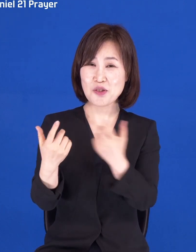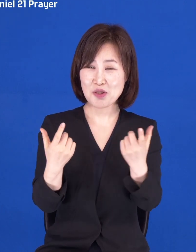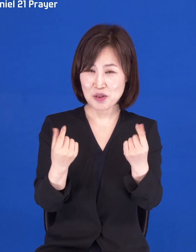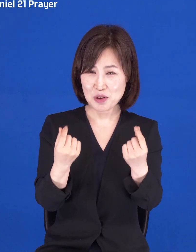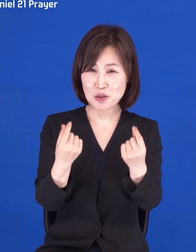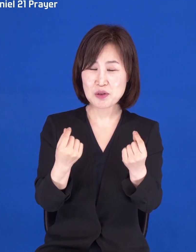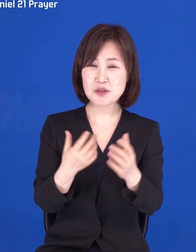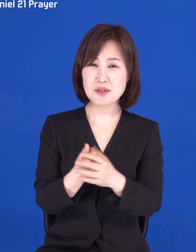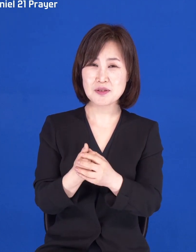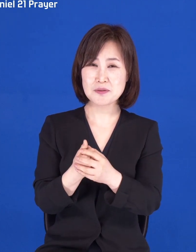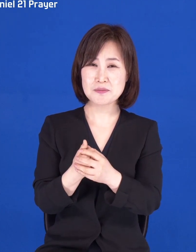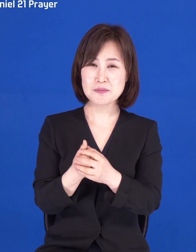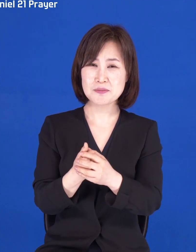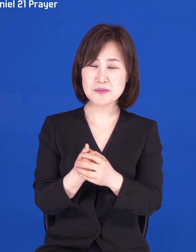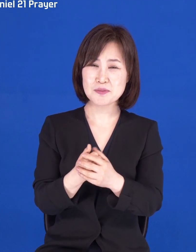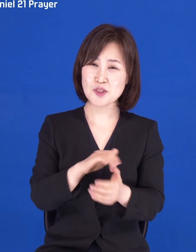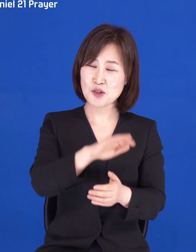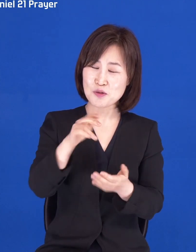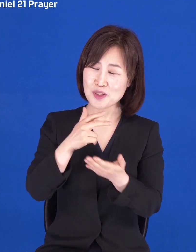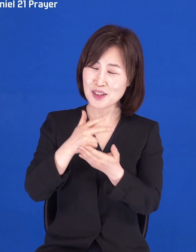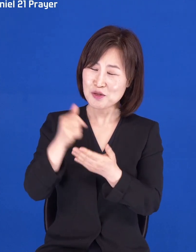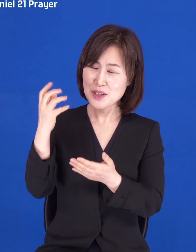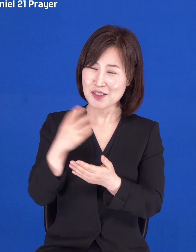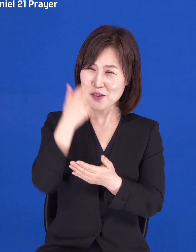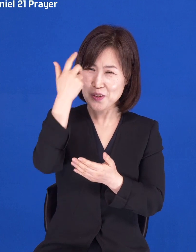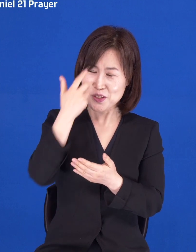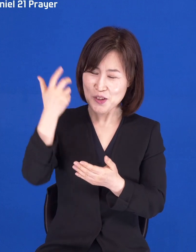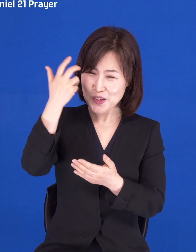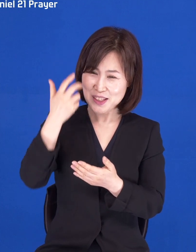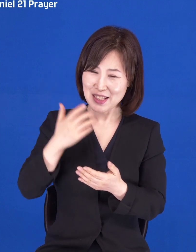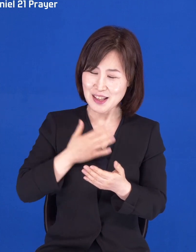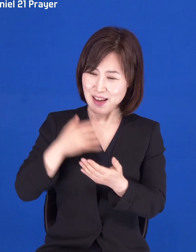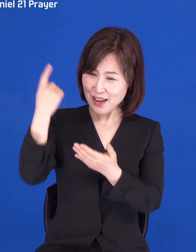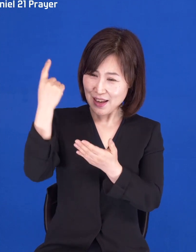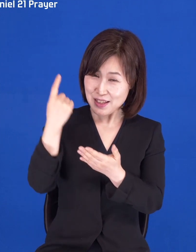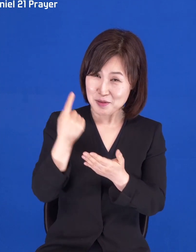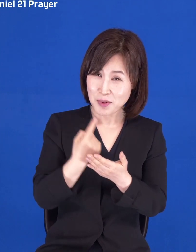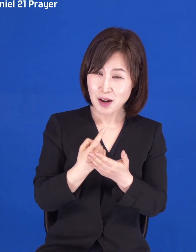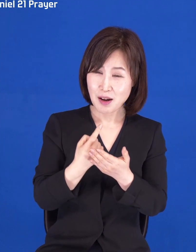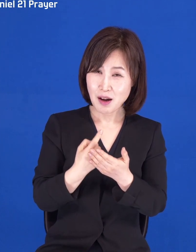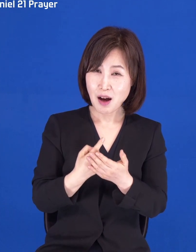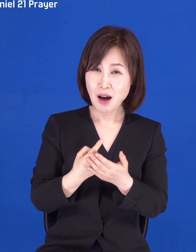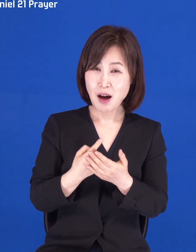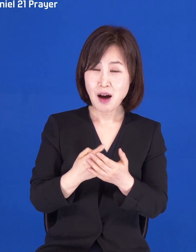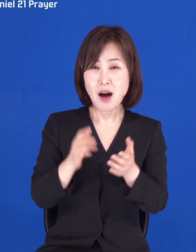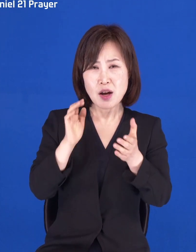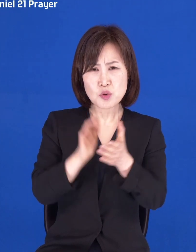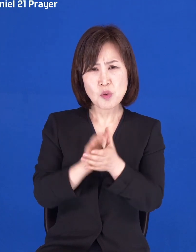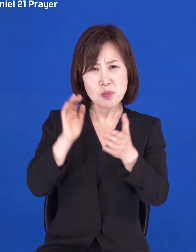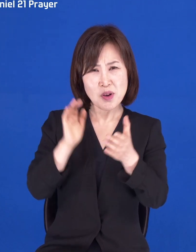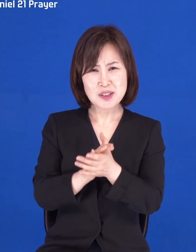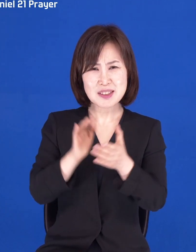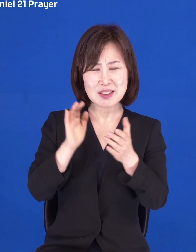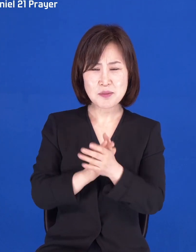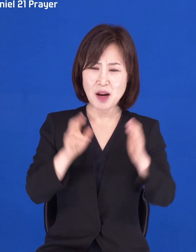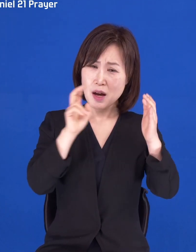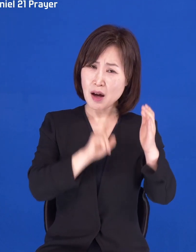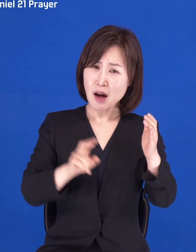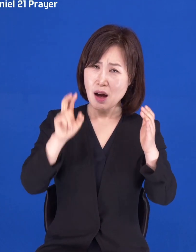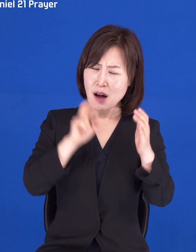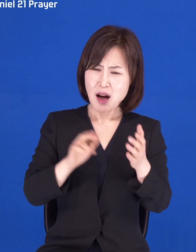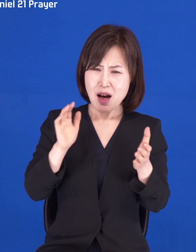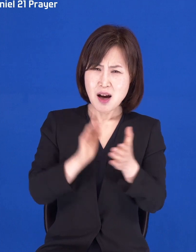찬양했던 우리 주의 성령이 내게 임하여 하면서 손뼉 치면서 막 손뼉